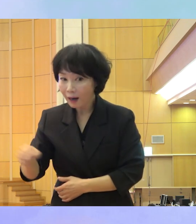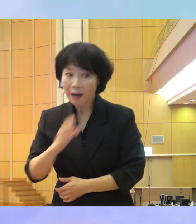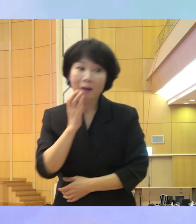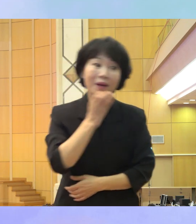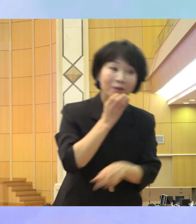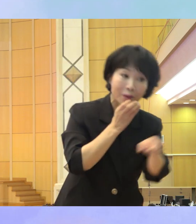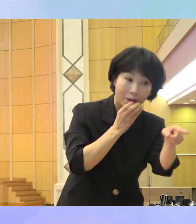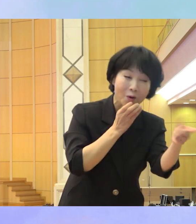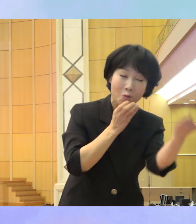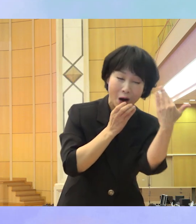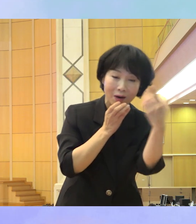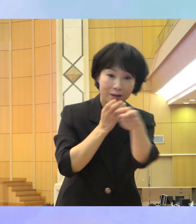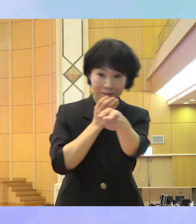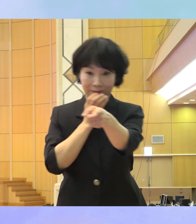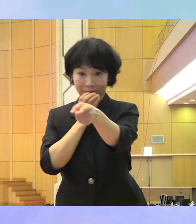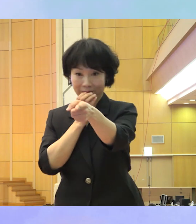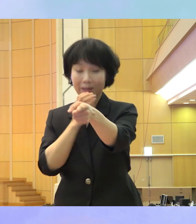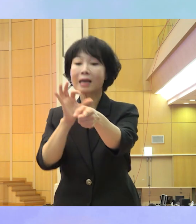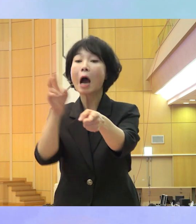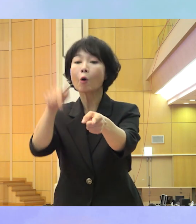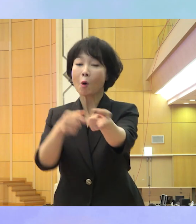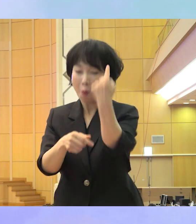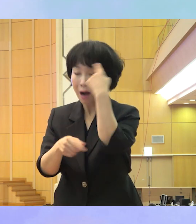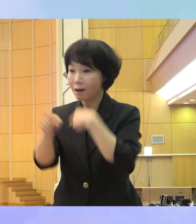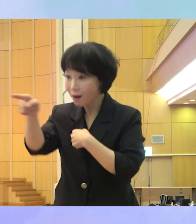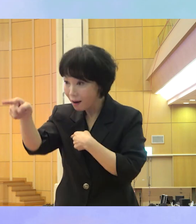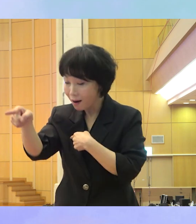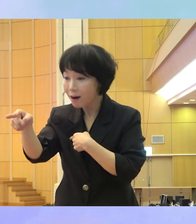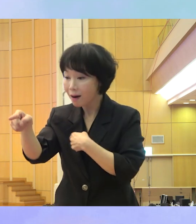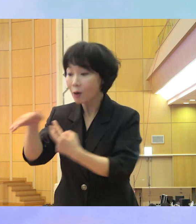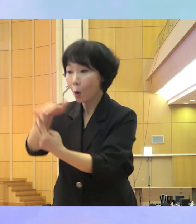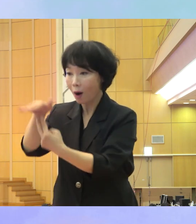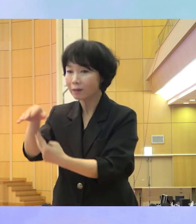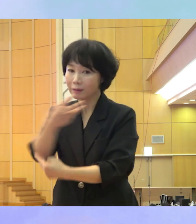사람만 데리고 소위 변화산이라고 한